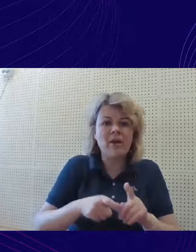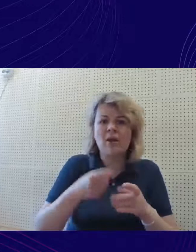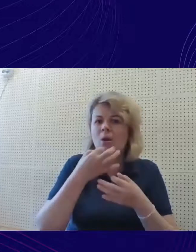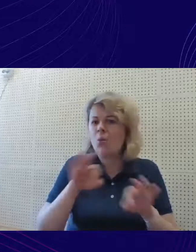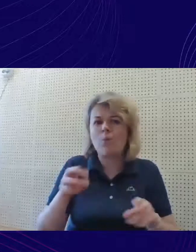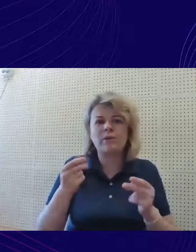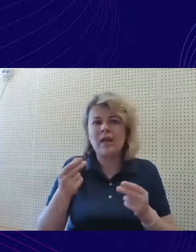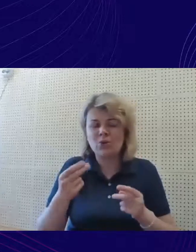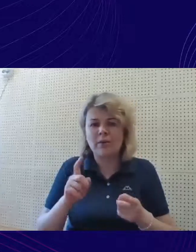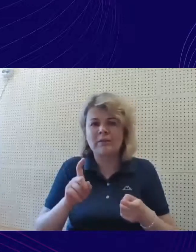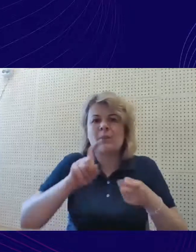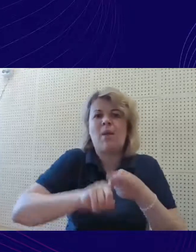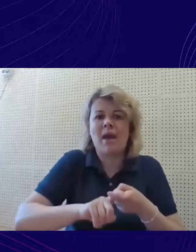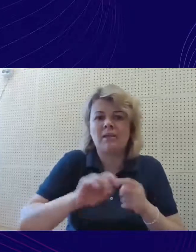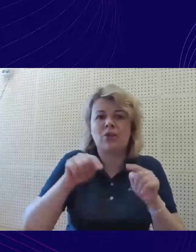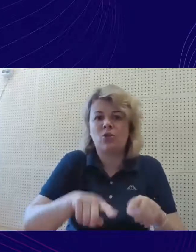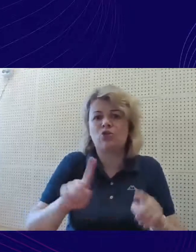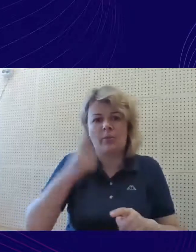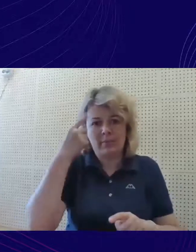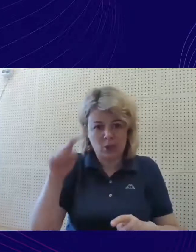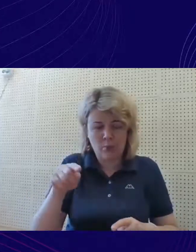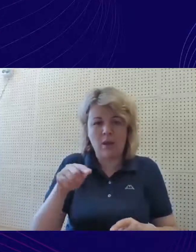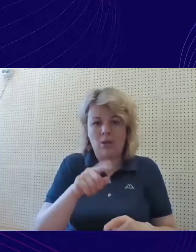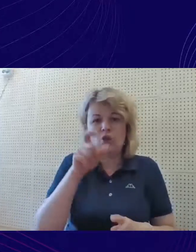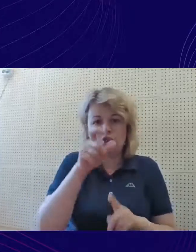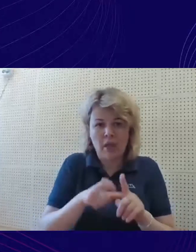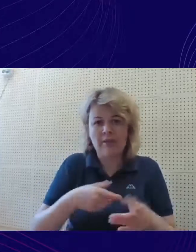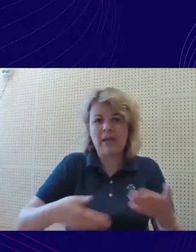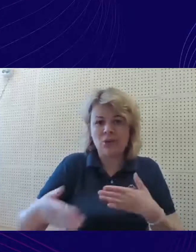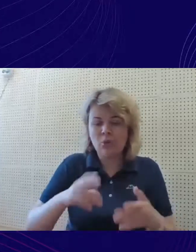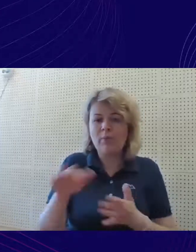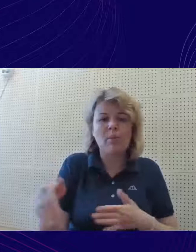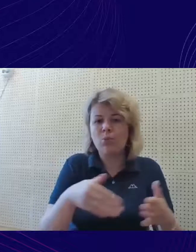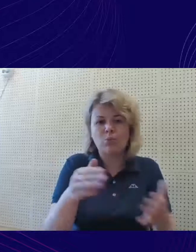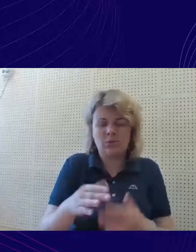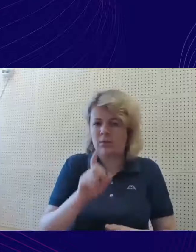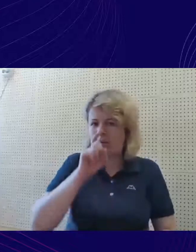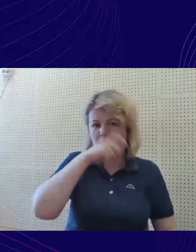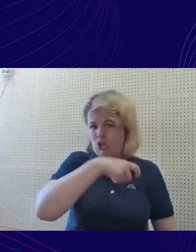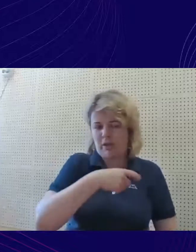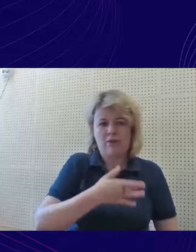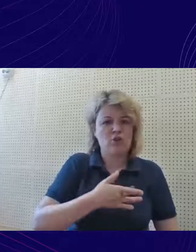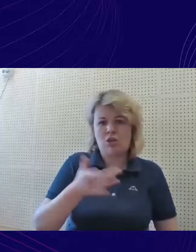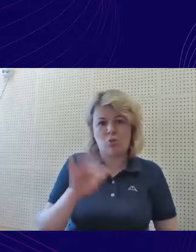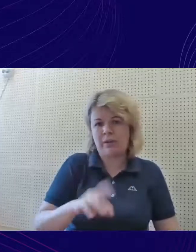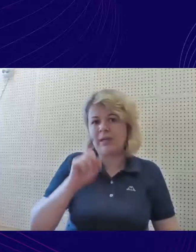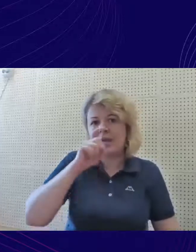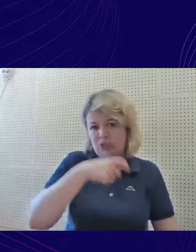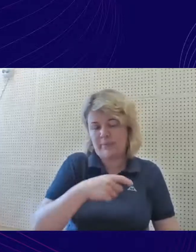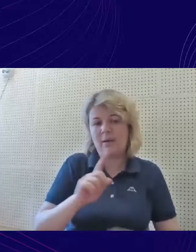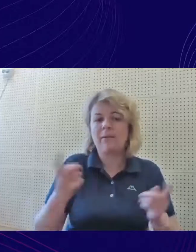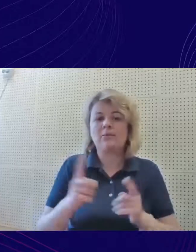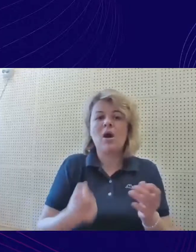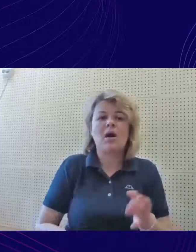что он придумал, он идет по пути жесточайших разочарований. Жесточайших, потому что,